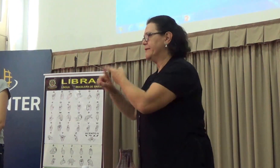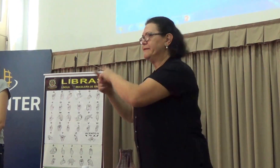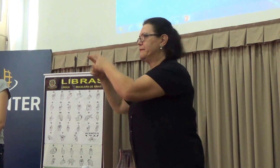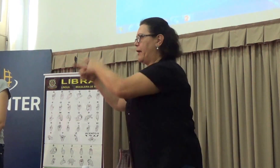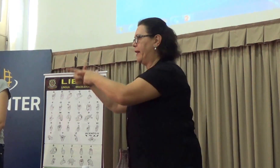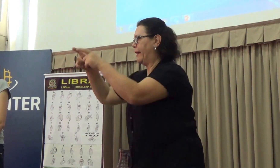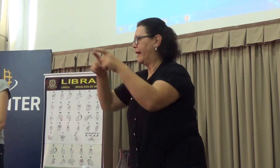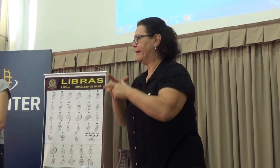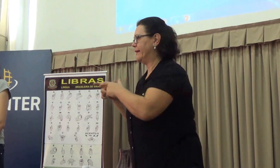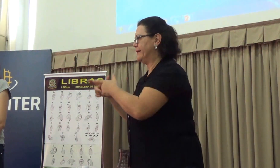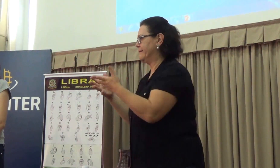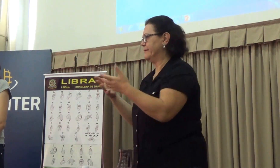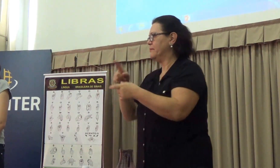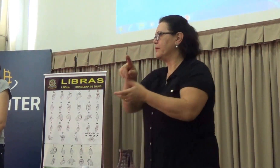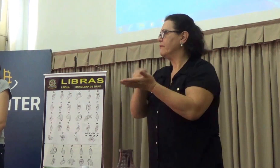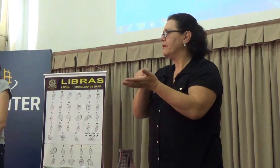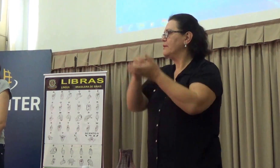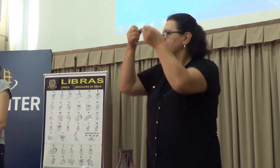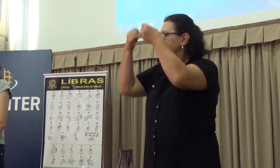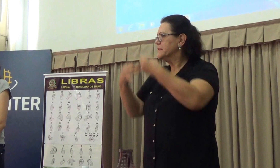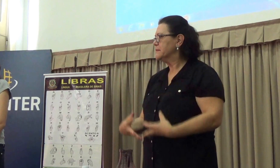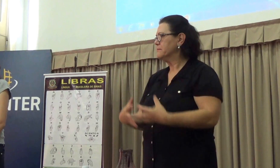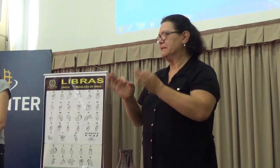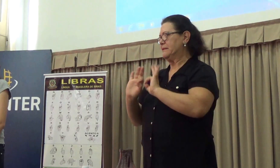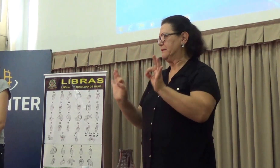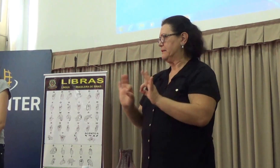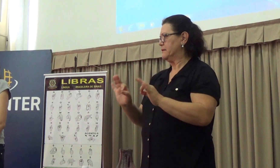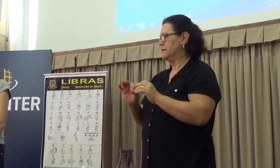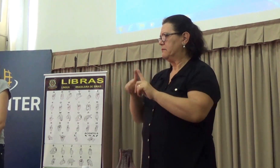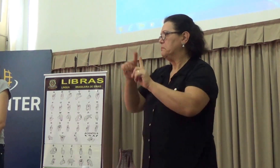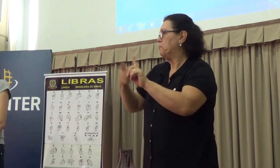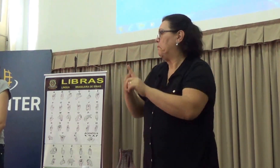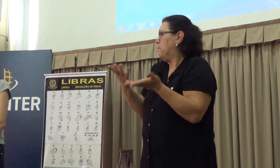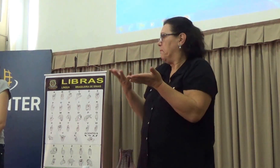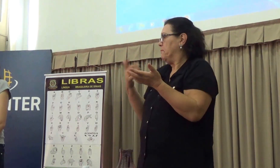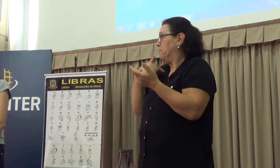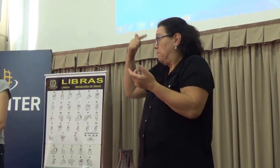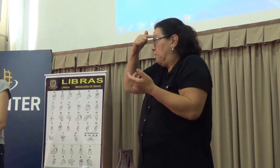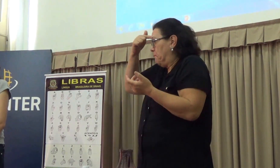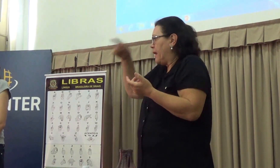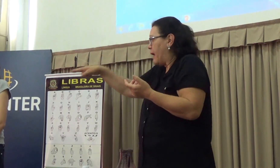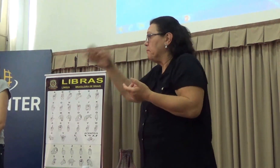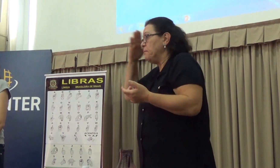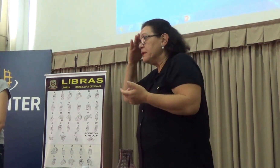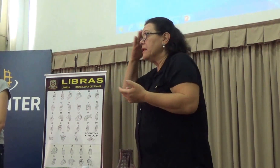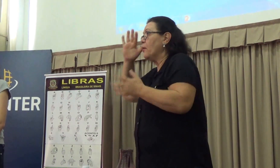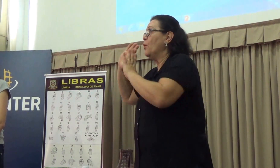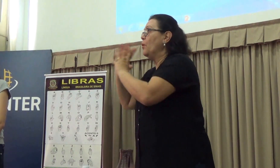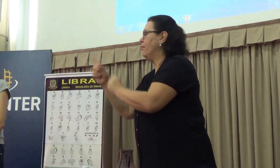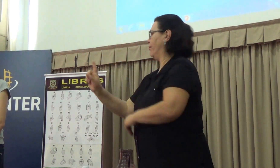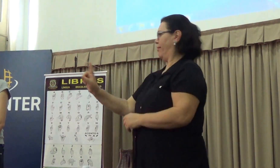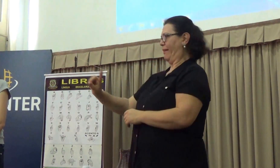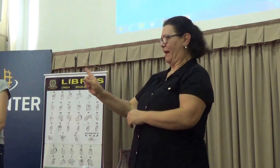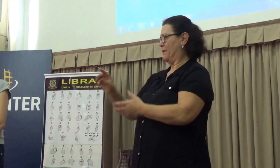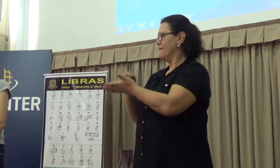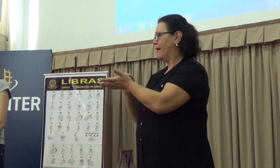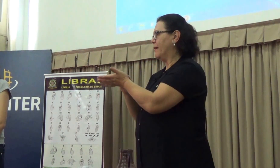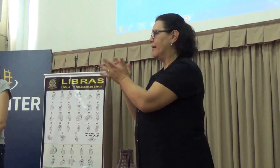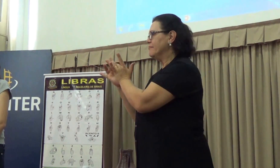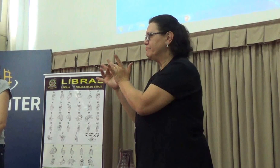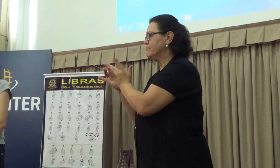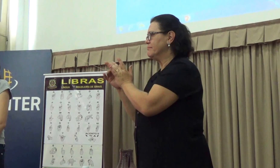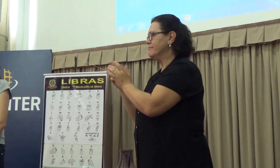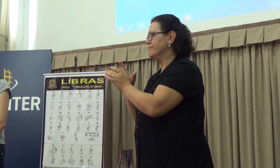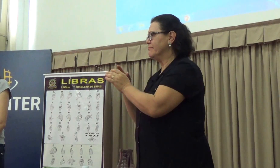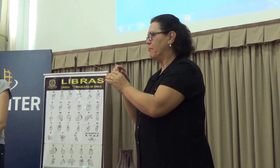Mas daí teve uma falha do quê? Do local. Porque a gente precisava ter explicado melhor ou deixado